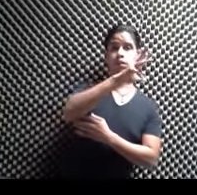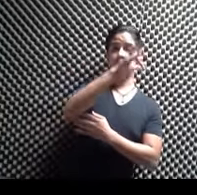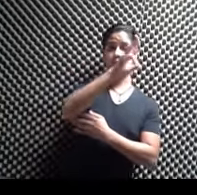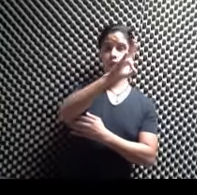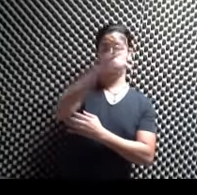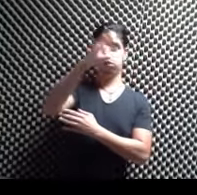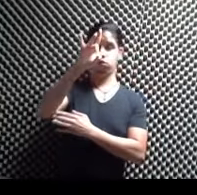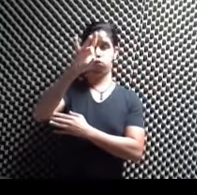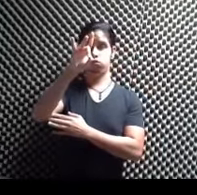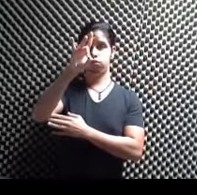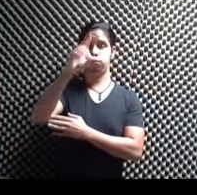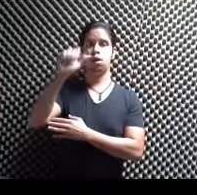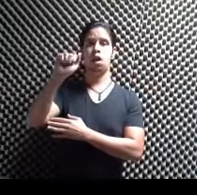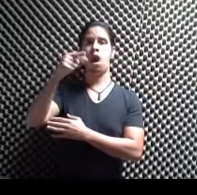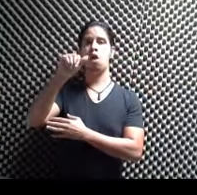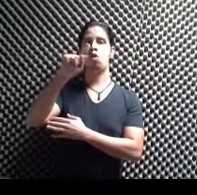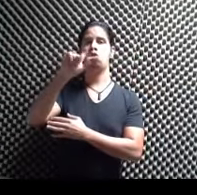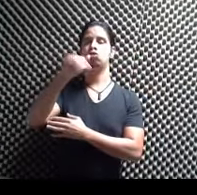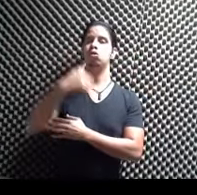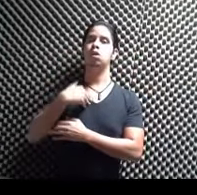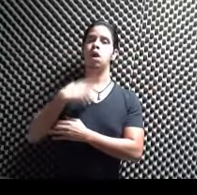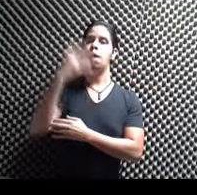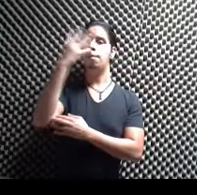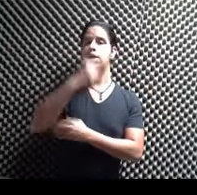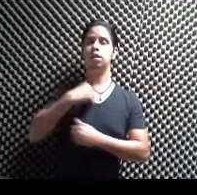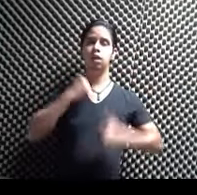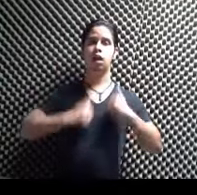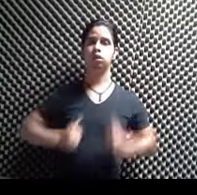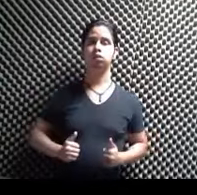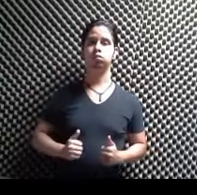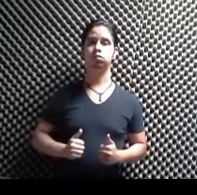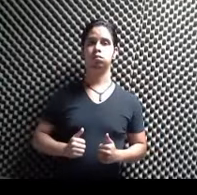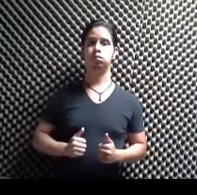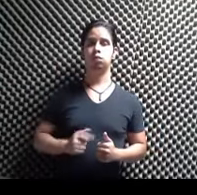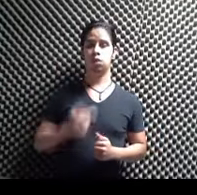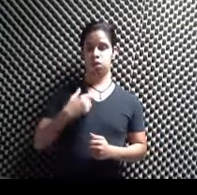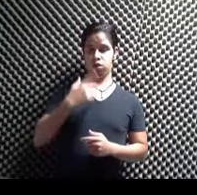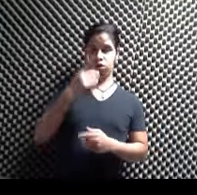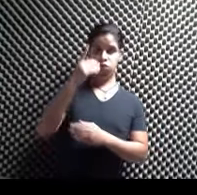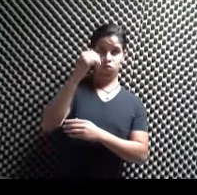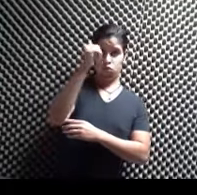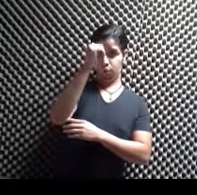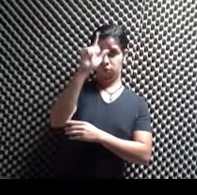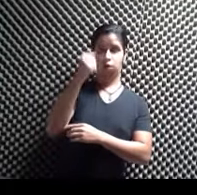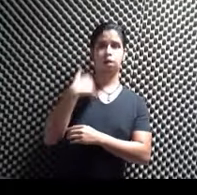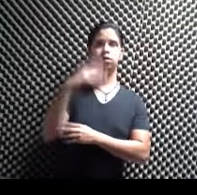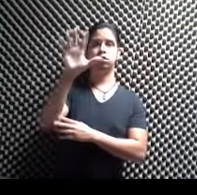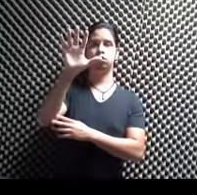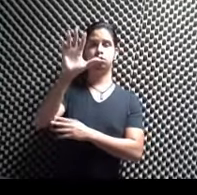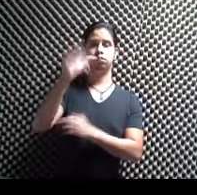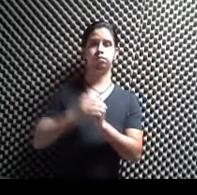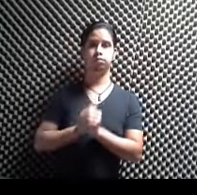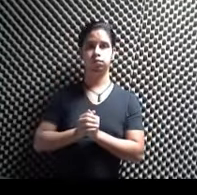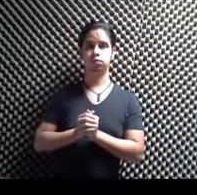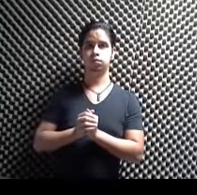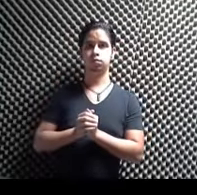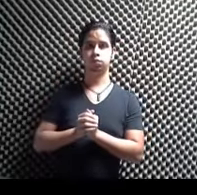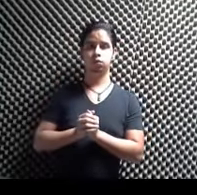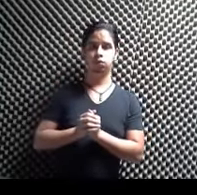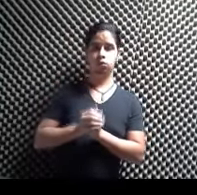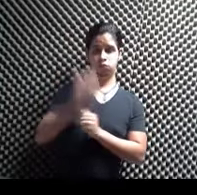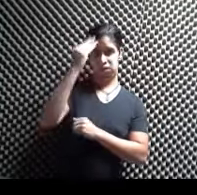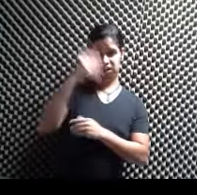en Bellas Artes. ¿Viernes y sábado, 8 y media? Viernes y sábado, 8 y media, domingo a las 5. A las 5. Eso es importante también, o sea que está cambiando un poco entre